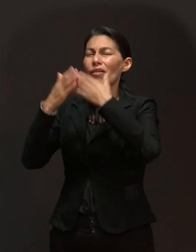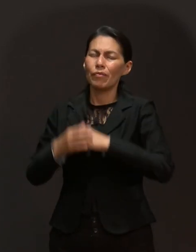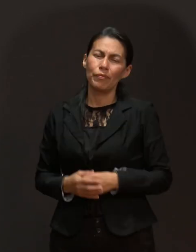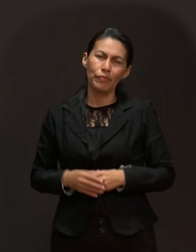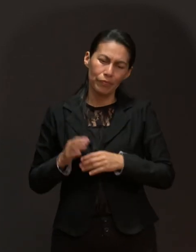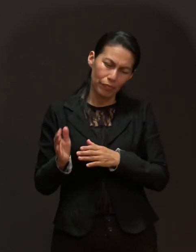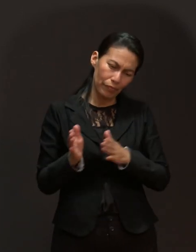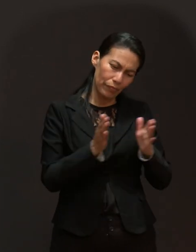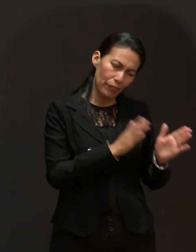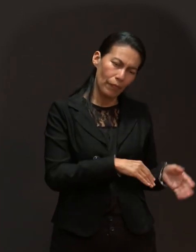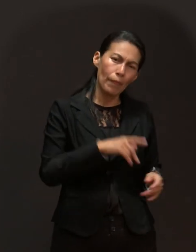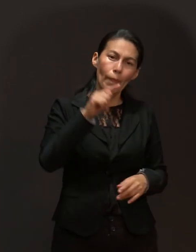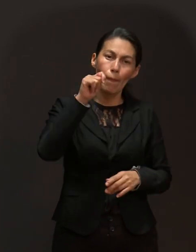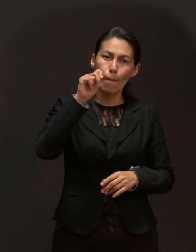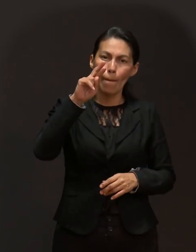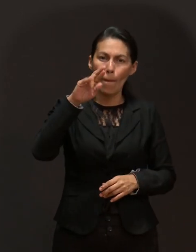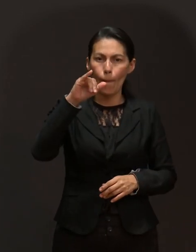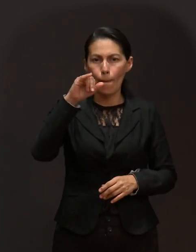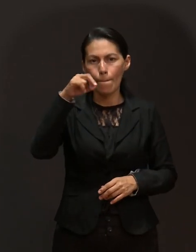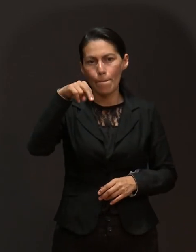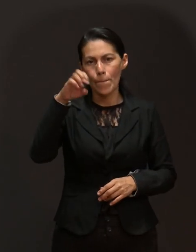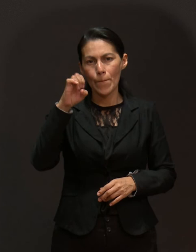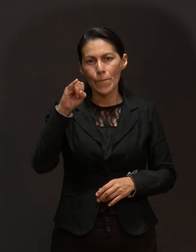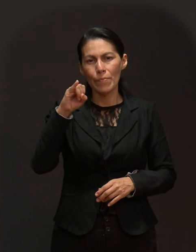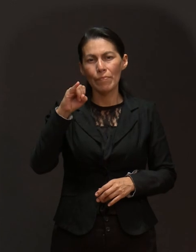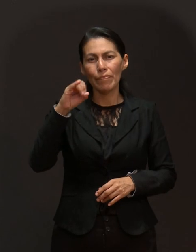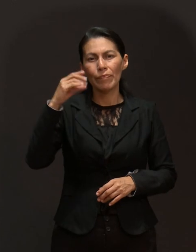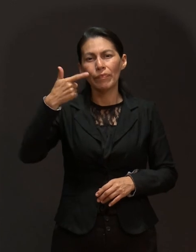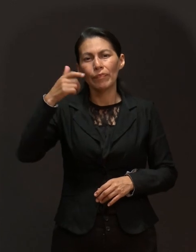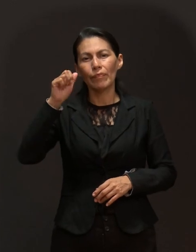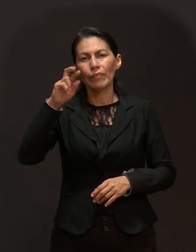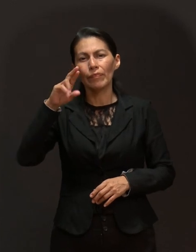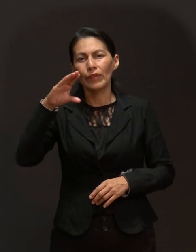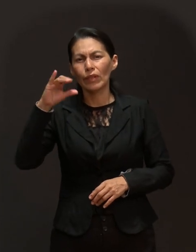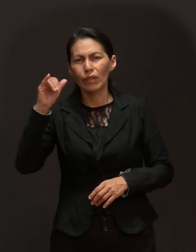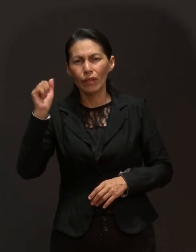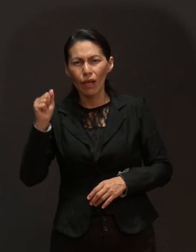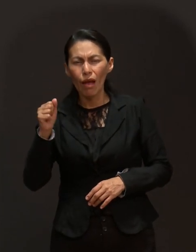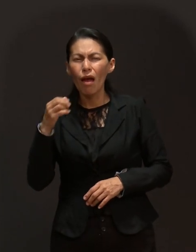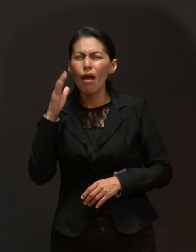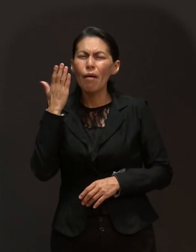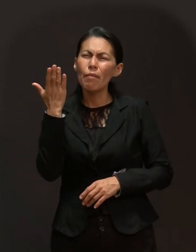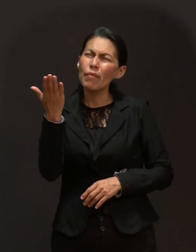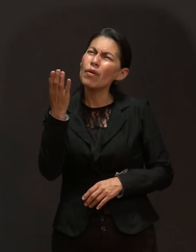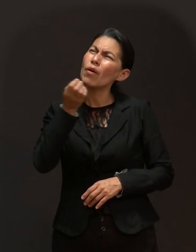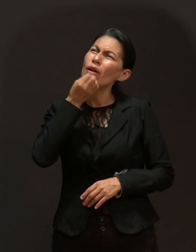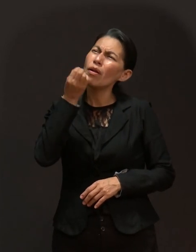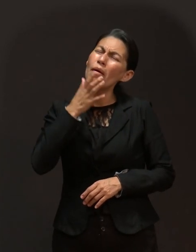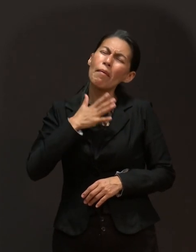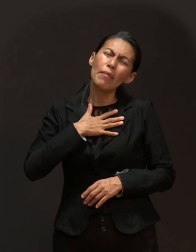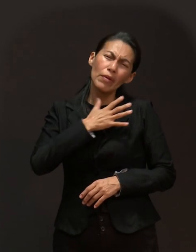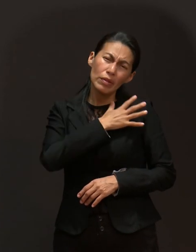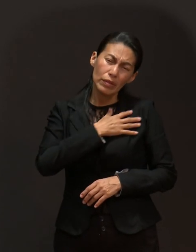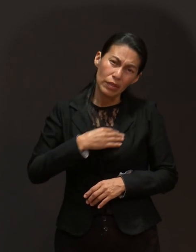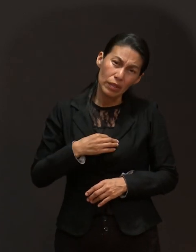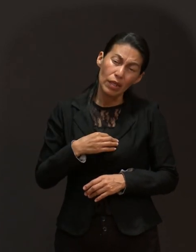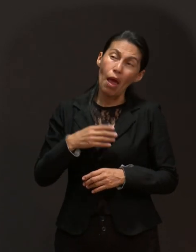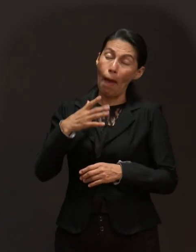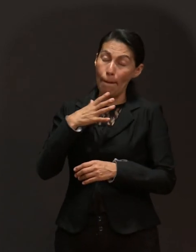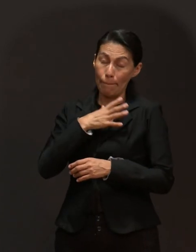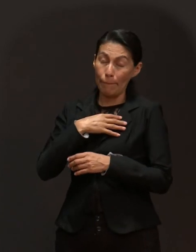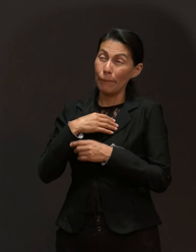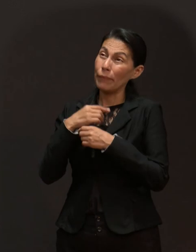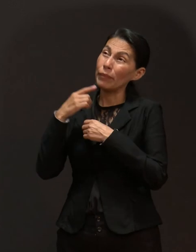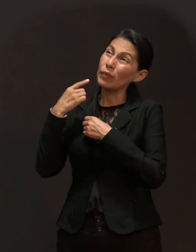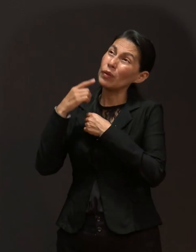Él hará Trini García Correa Pido oración por mis hijas Y mi familia Yo glorifico a mi Dios